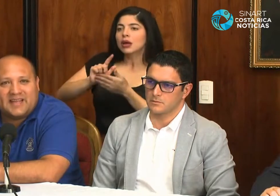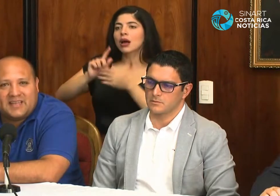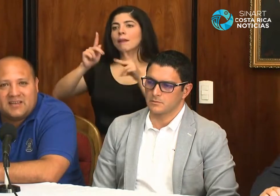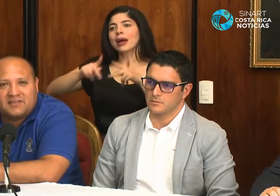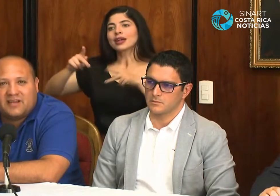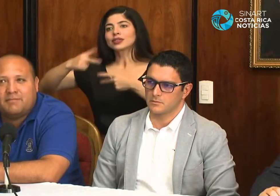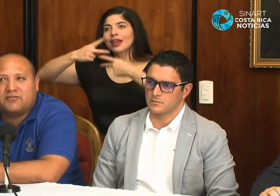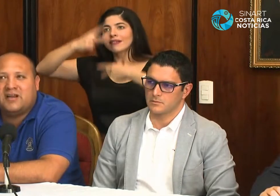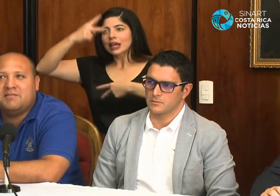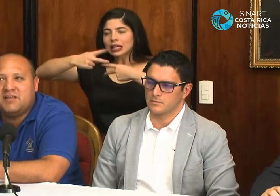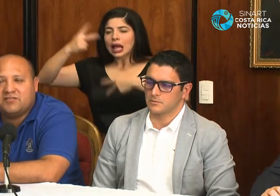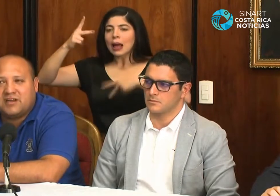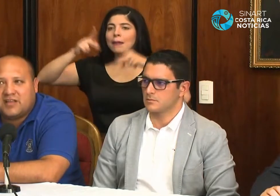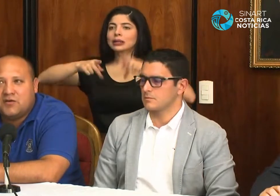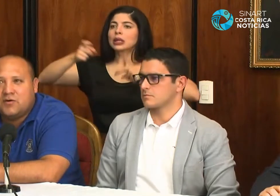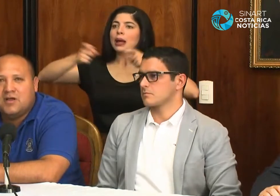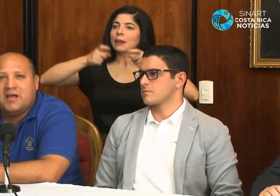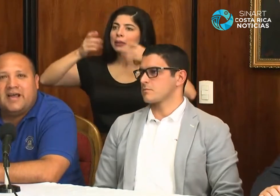de ventanillas, el personal